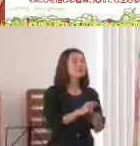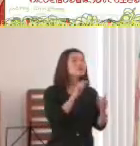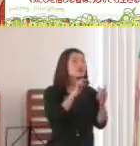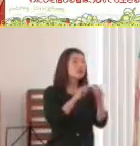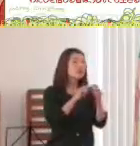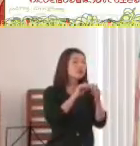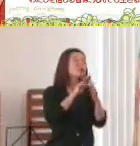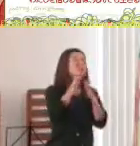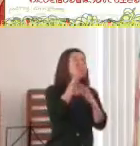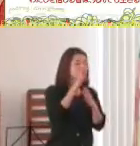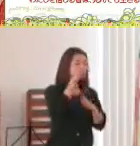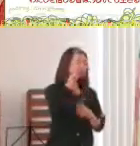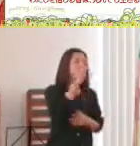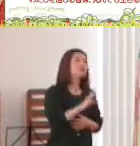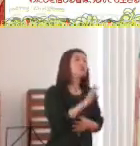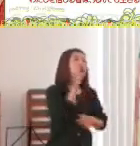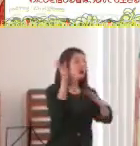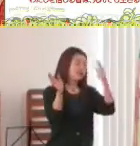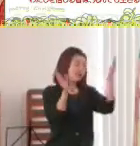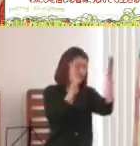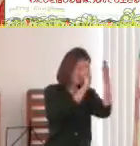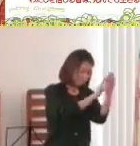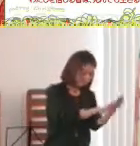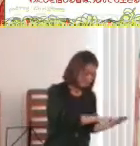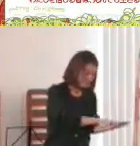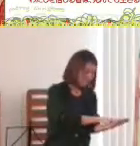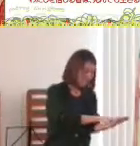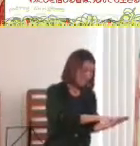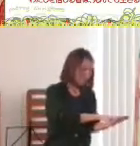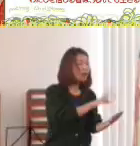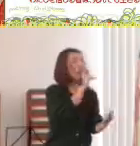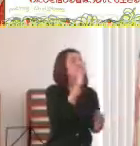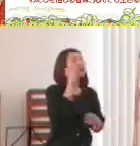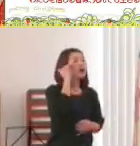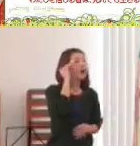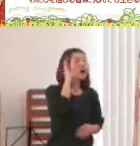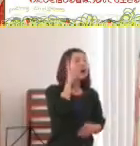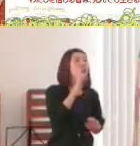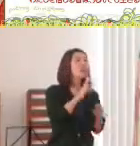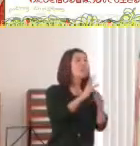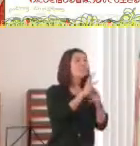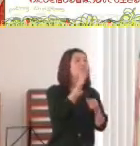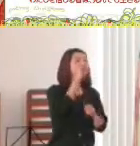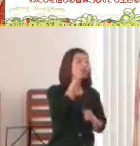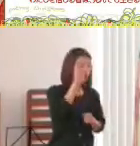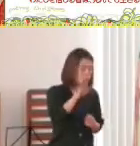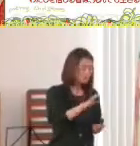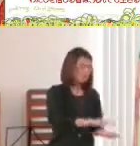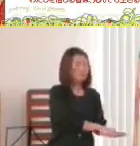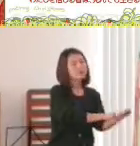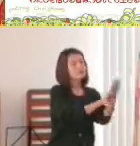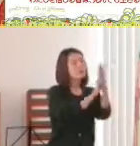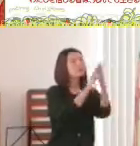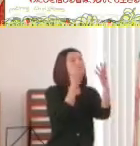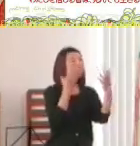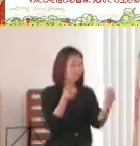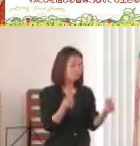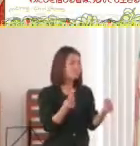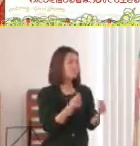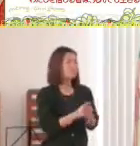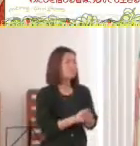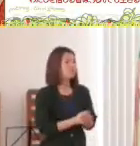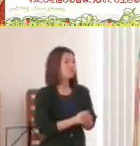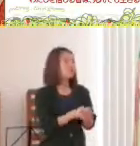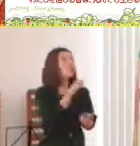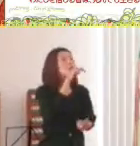られた。それは私たちがもはや死に支配されないということを